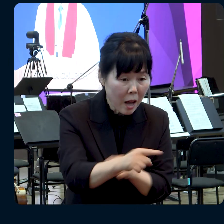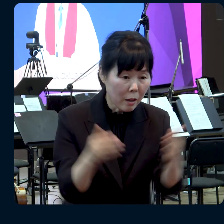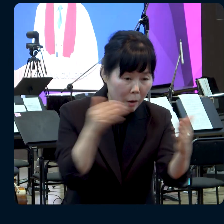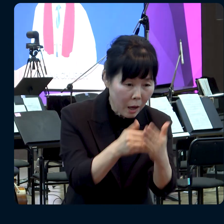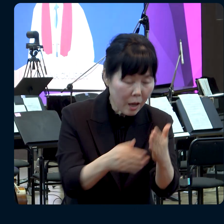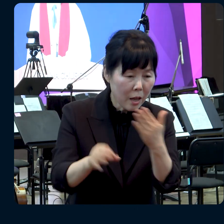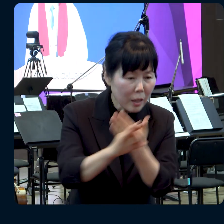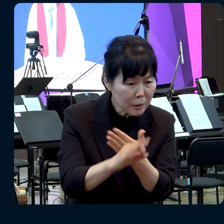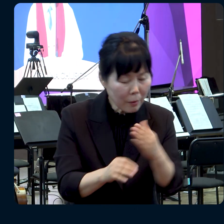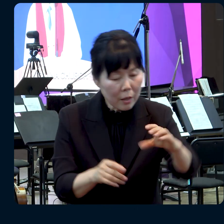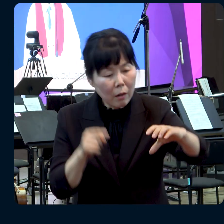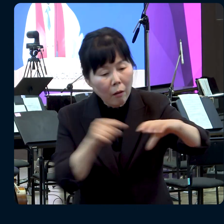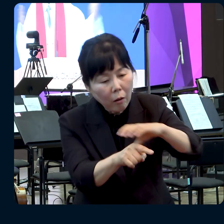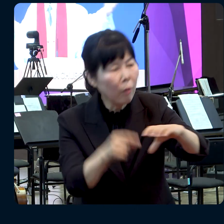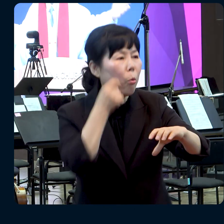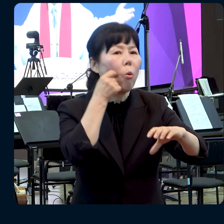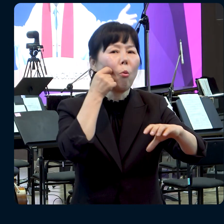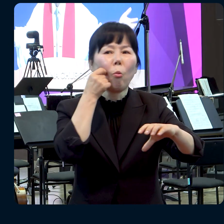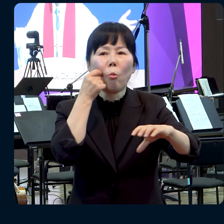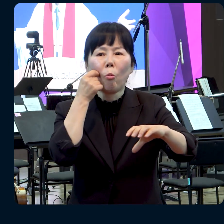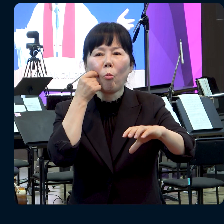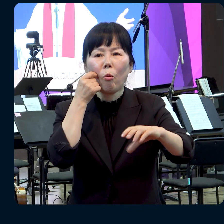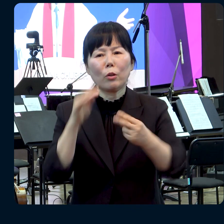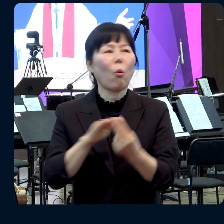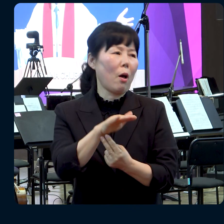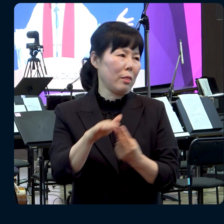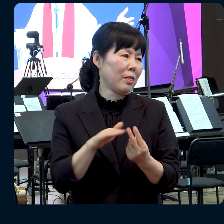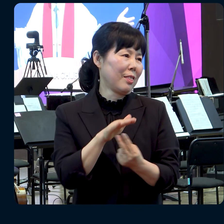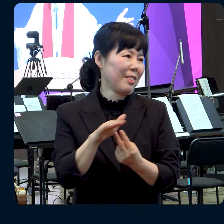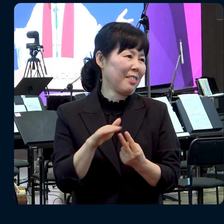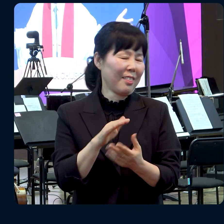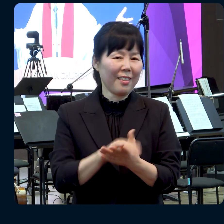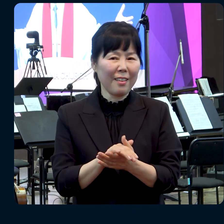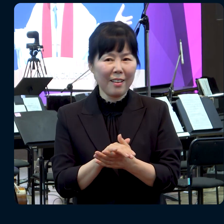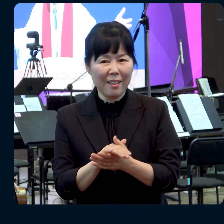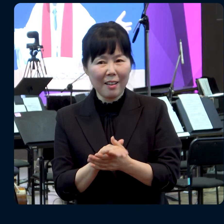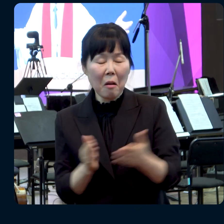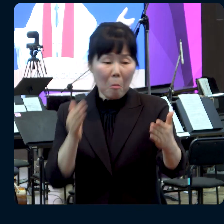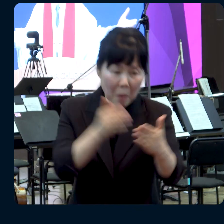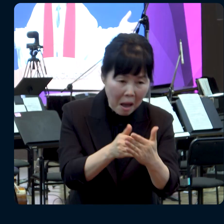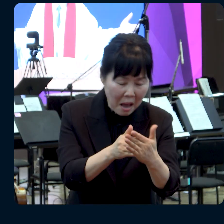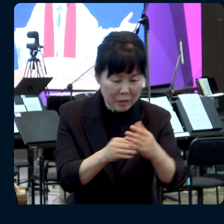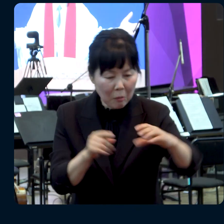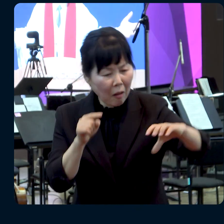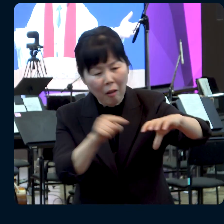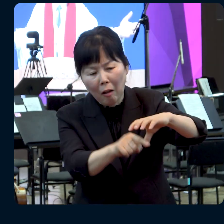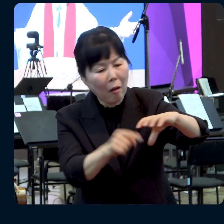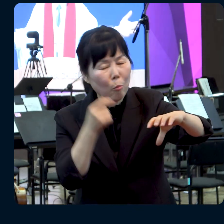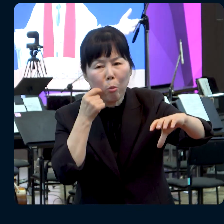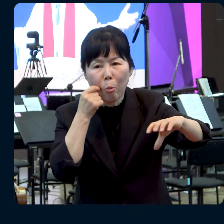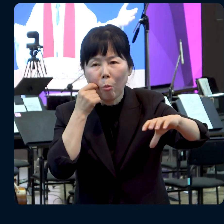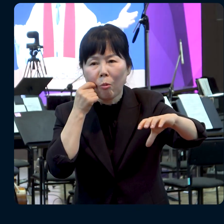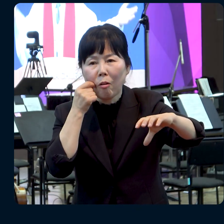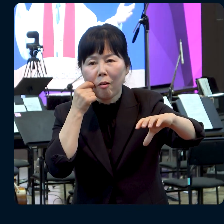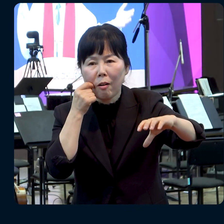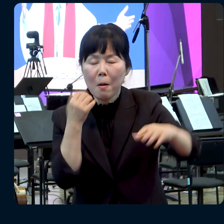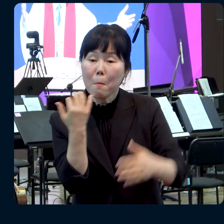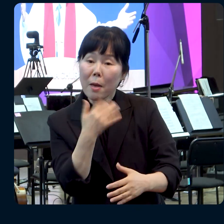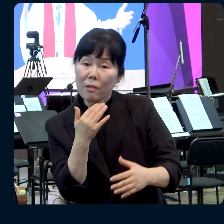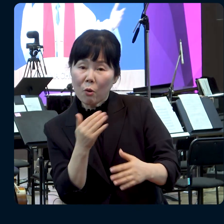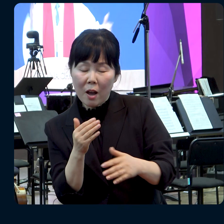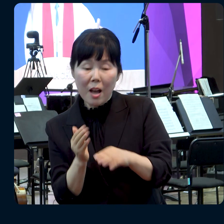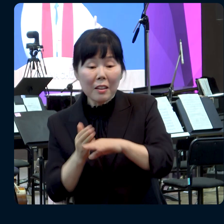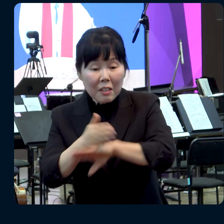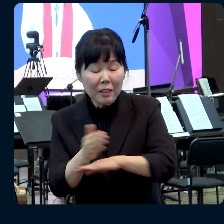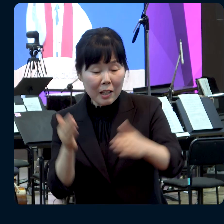못합니다. 그게 제자들의 지금 모습이에요. 먼저 도착했지만 안에 못 들어가요. 그러다가 베드로가 나중에